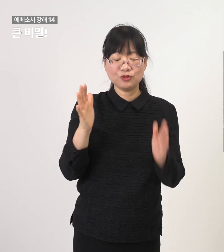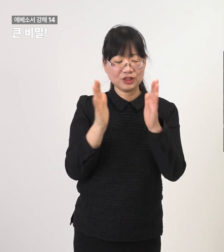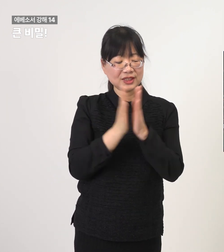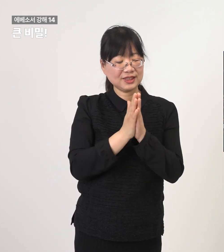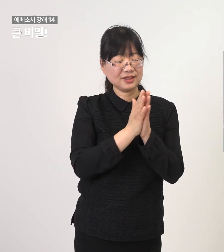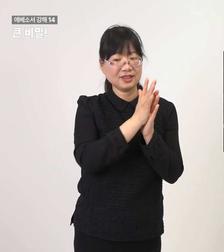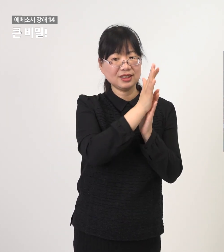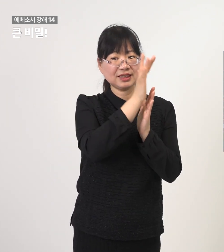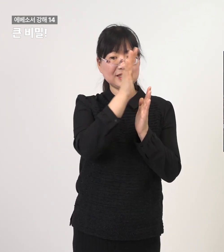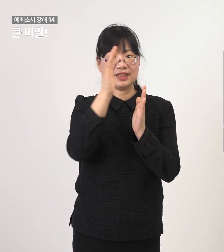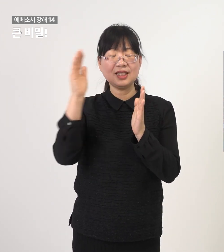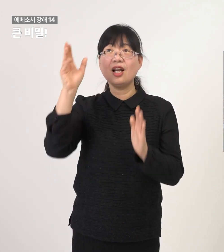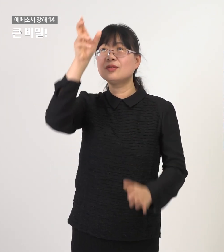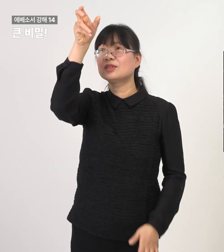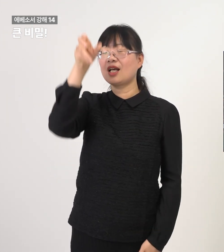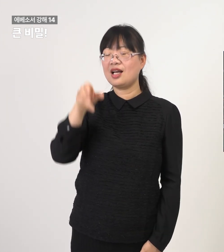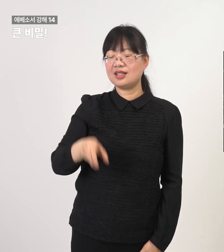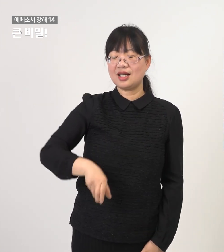눈부신